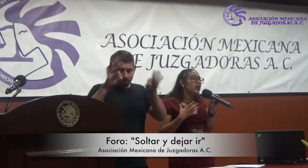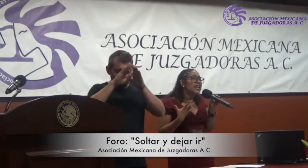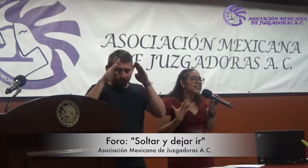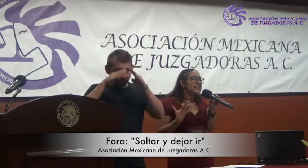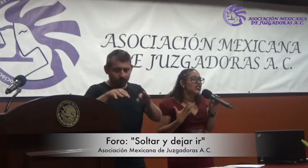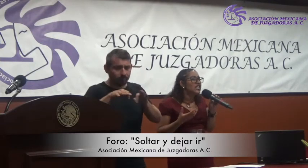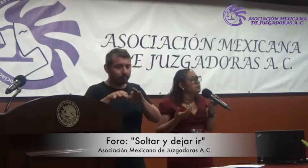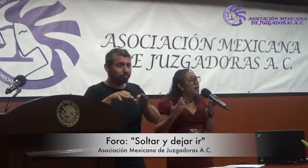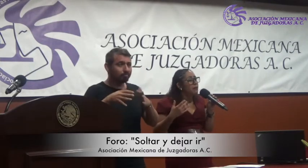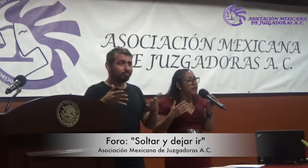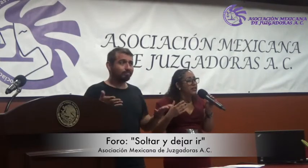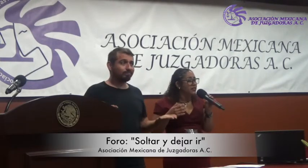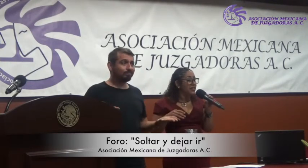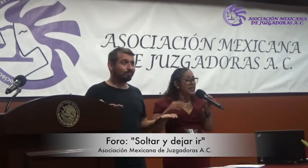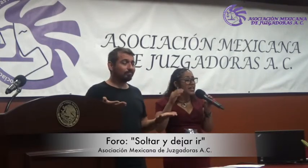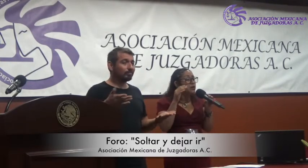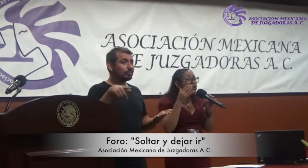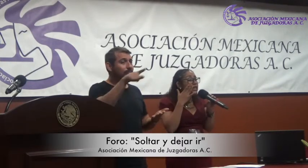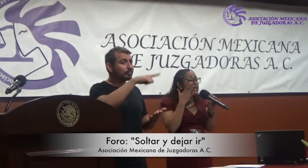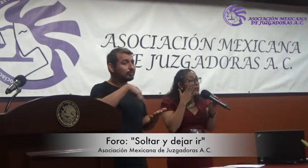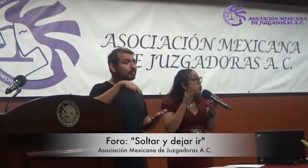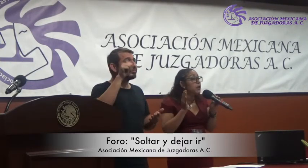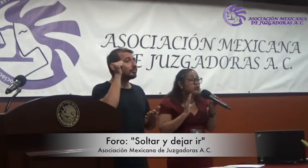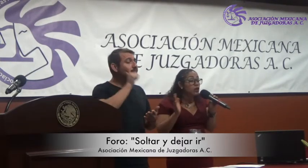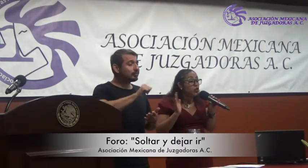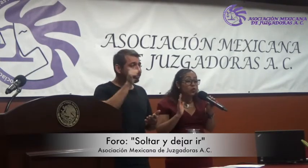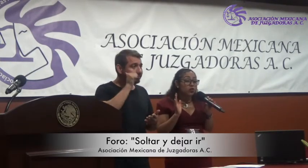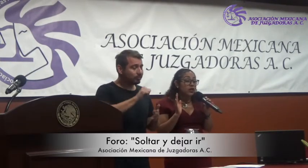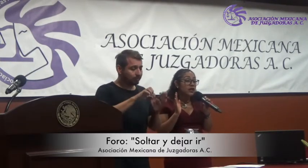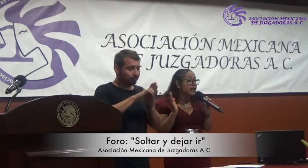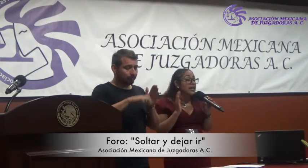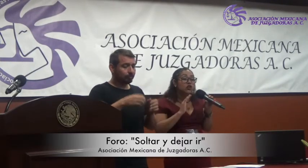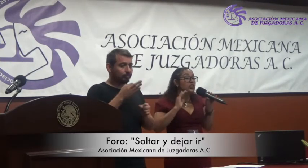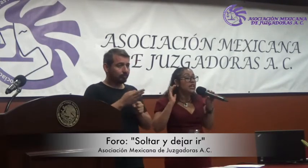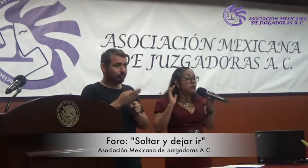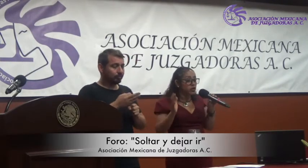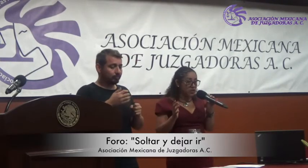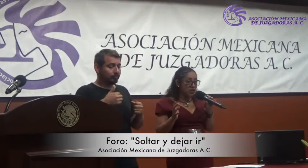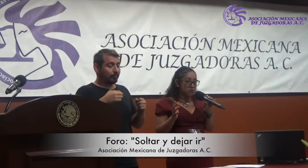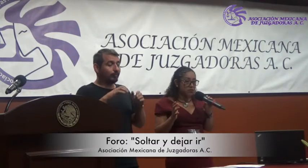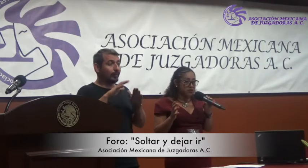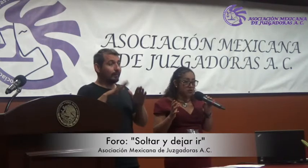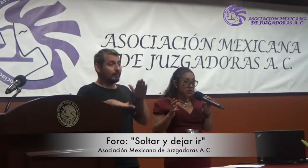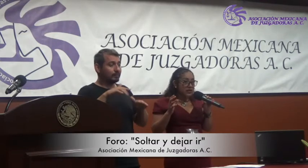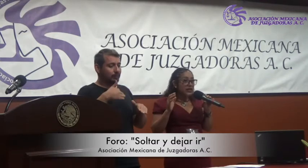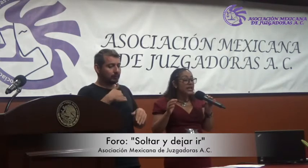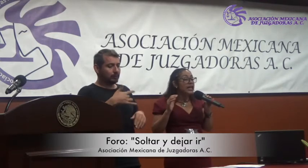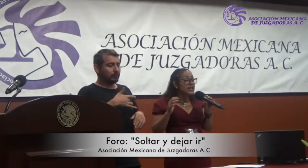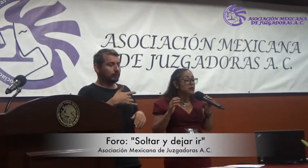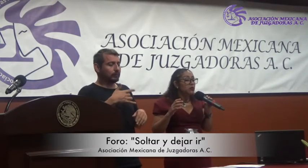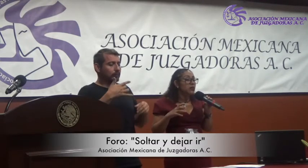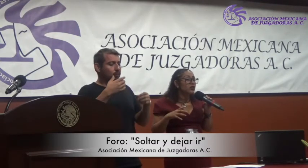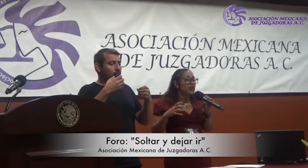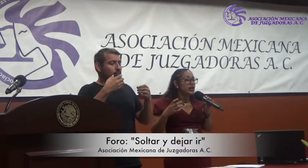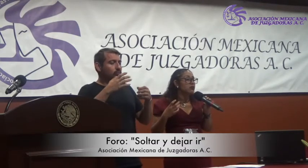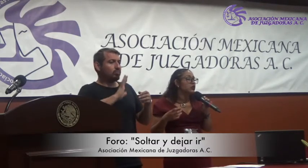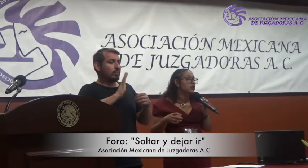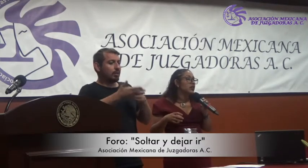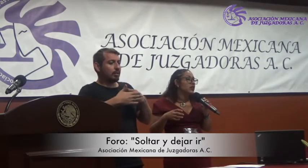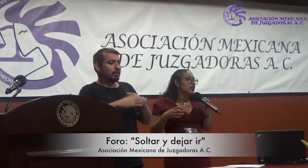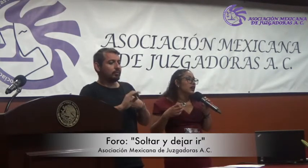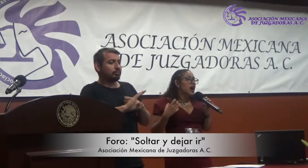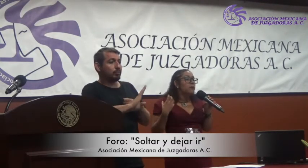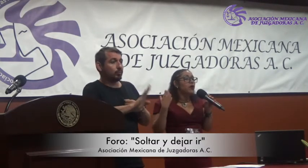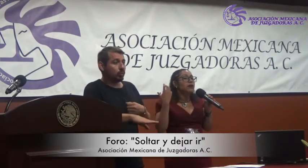un poco la intención es prevenir que lleguemos a ese momento en el que ya no tenemos tiempo y que en ese momento